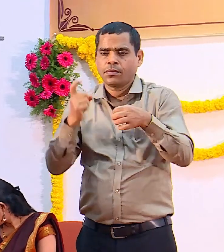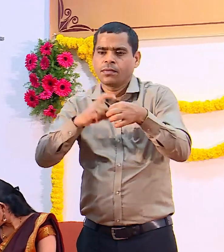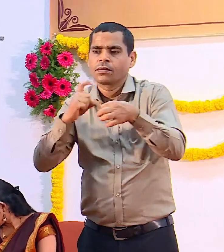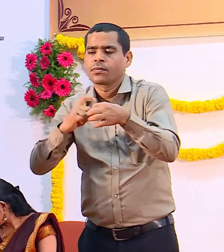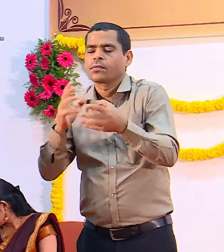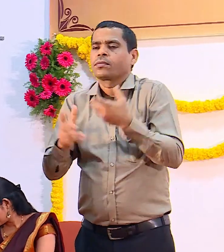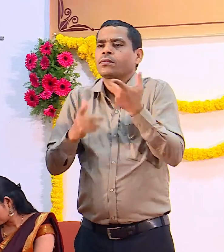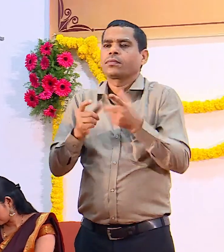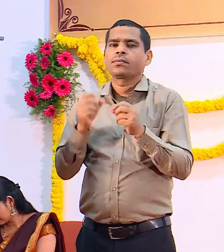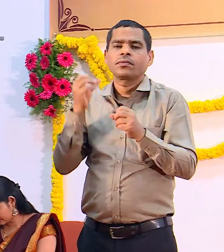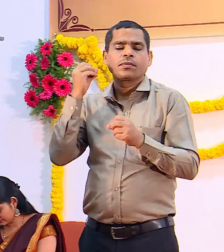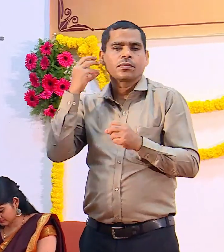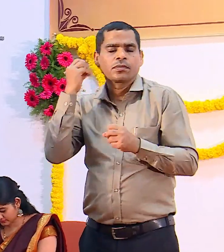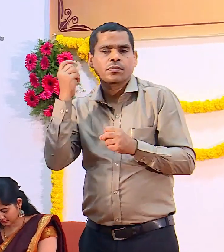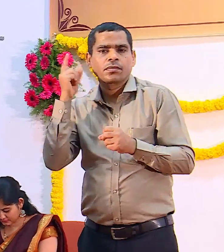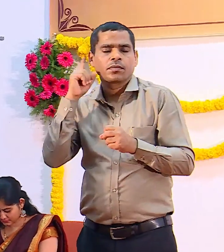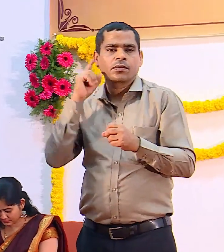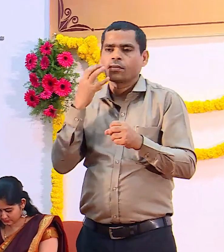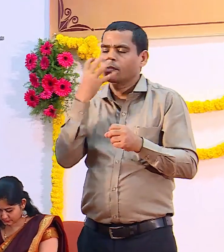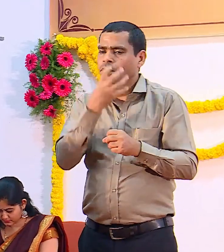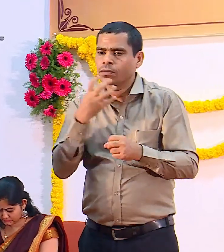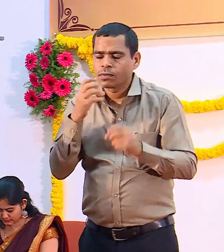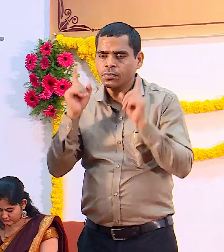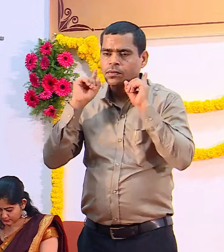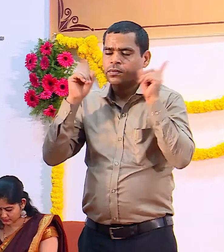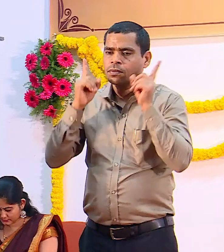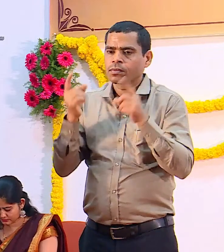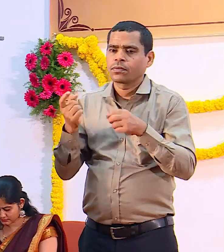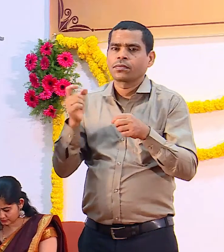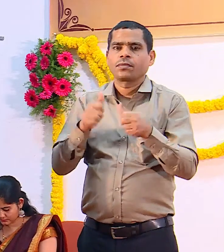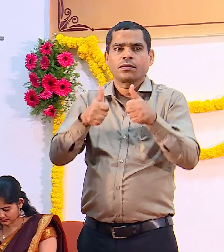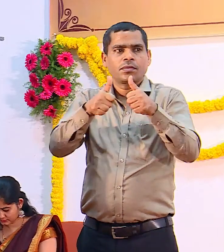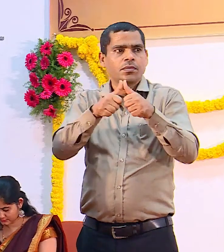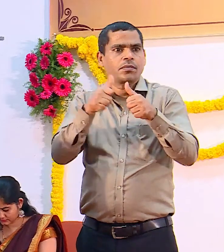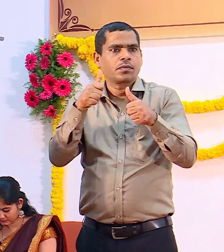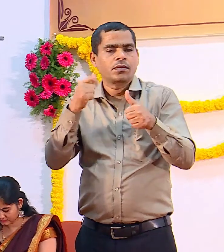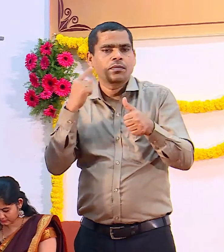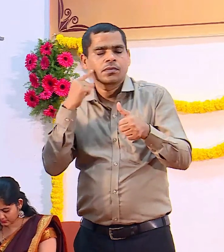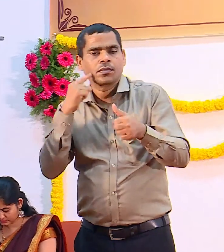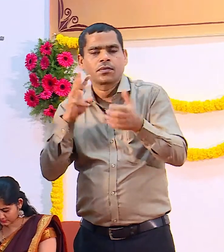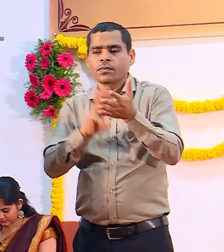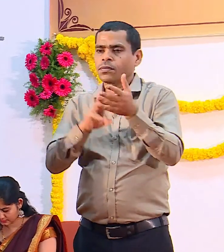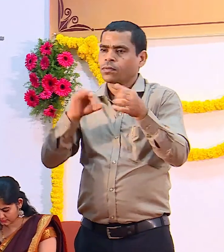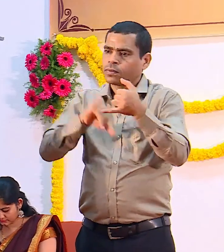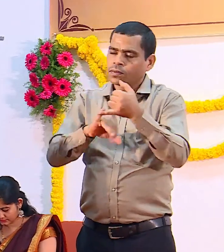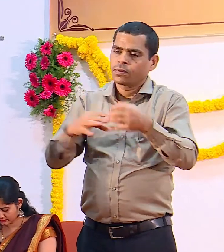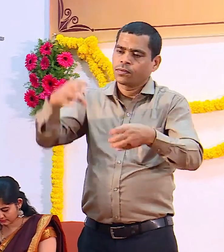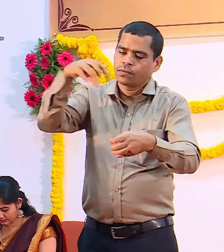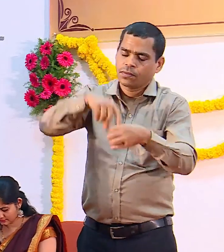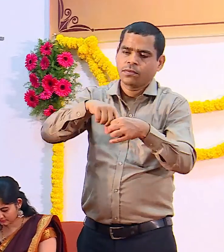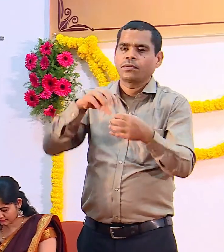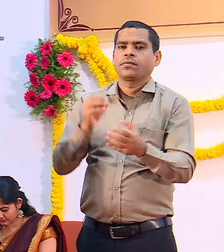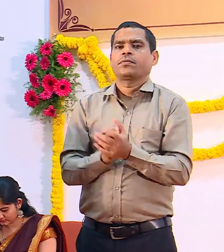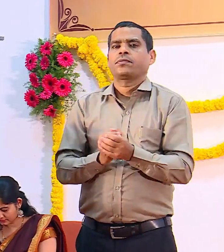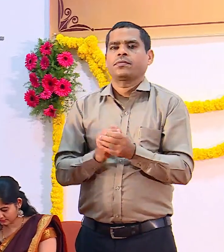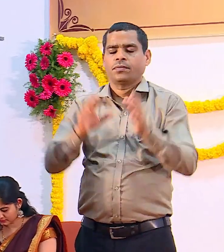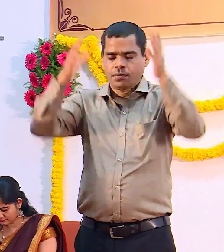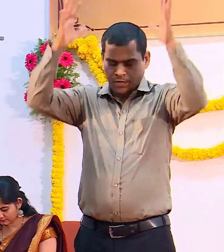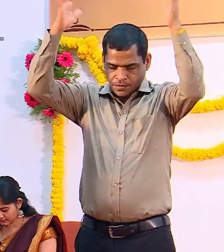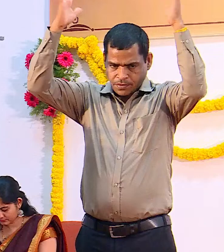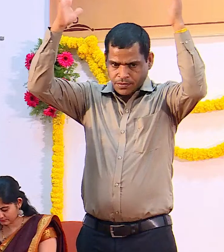उसमें हियरिंग को और स्पीच को, एम्स का भी हम इसका भाग बनाएं, तो इसके ऊपर भी आप काम करें।